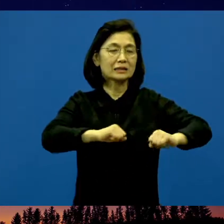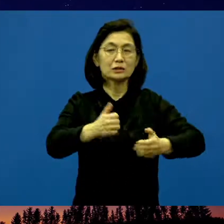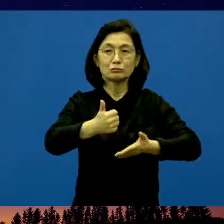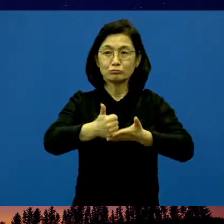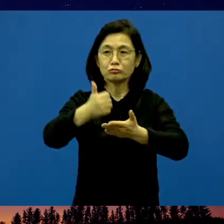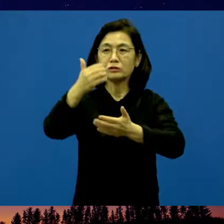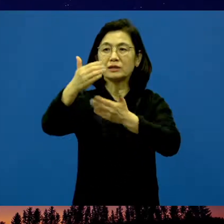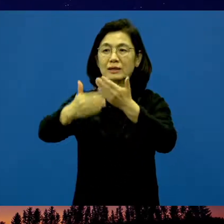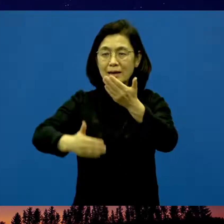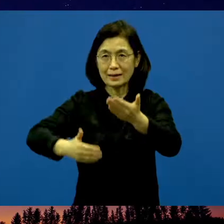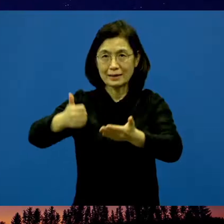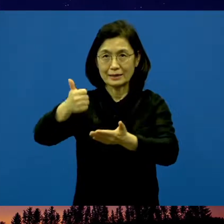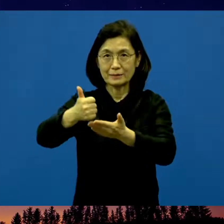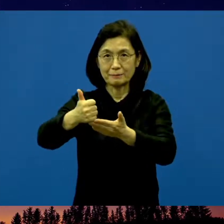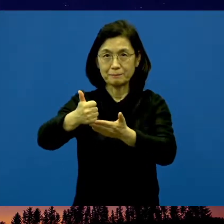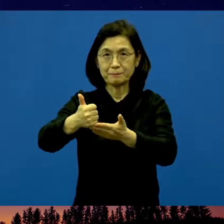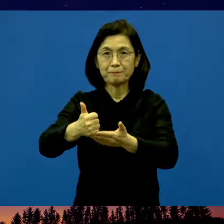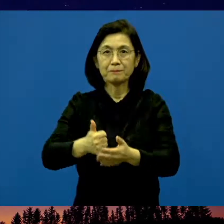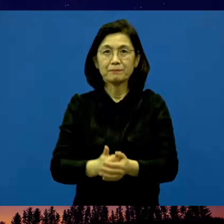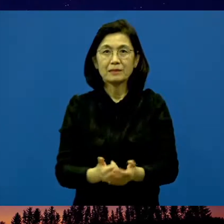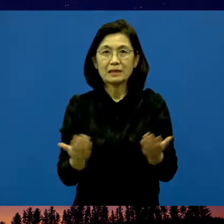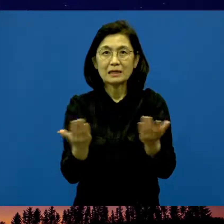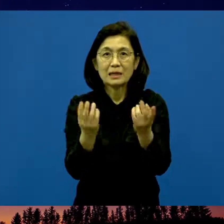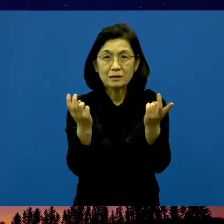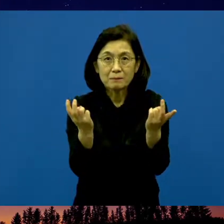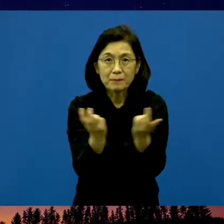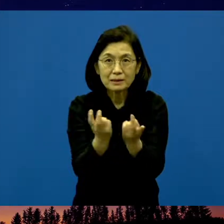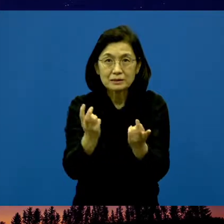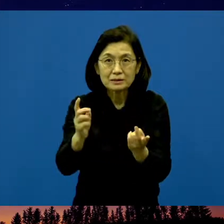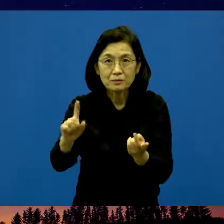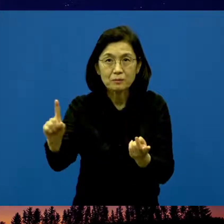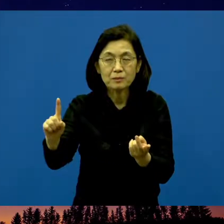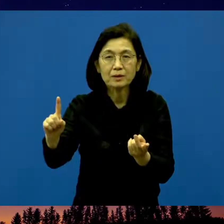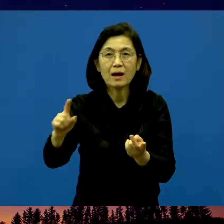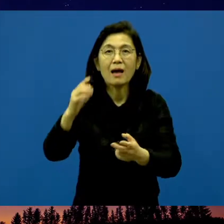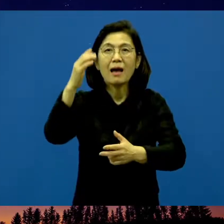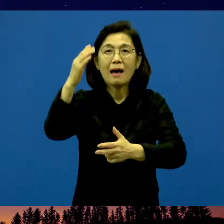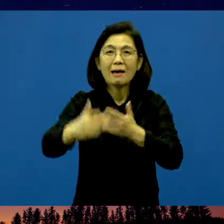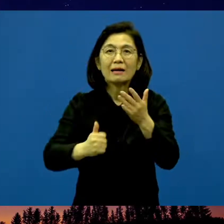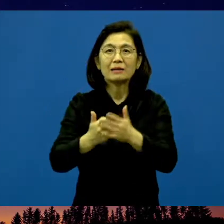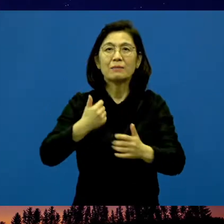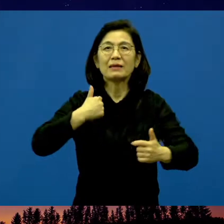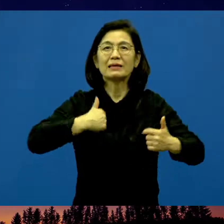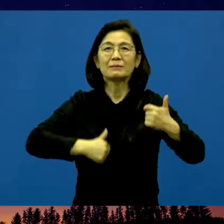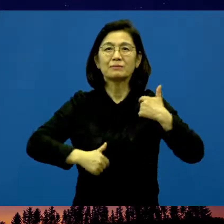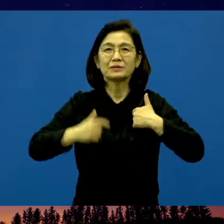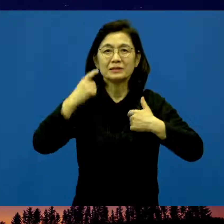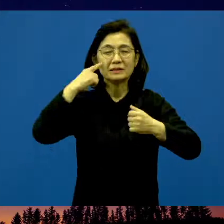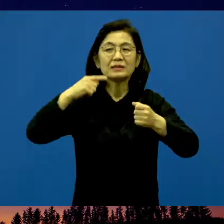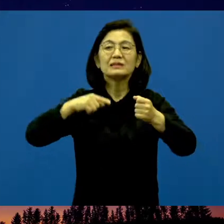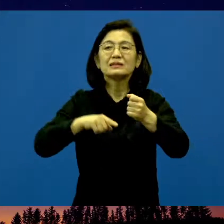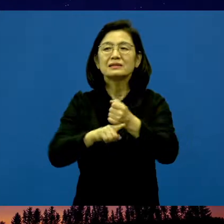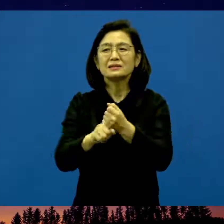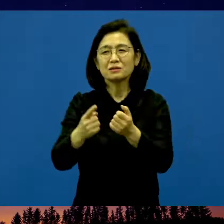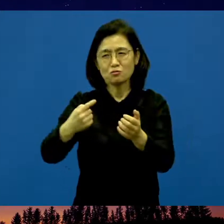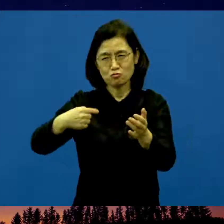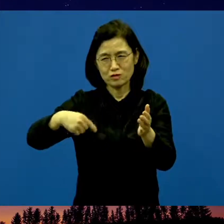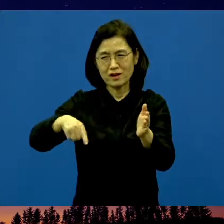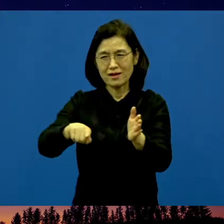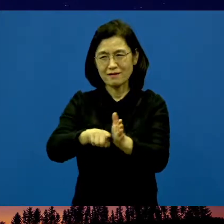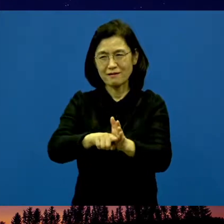자, 어떻게 일을 하시느냐? 자기의 기쁘신 뜻을 위하여. 여러분, 우리의 모든 삶은